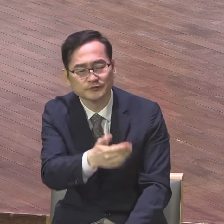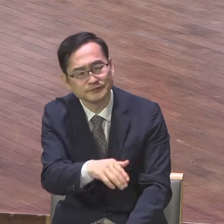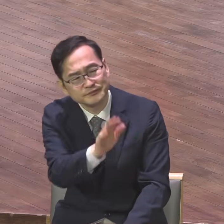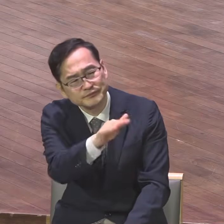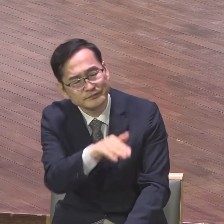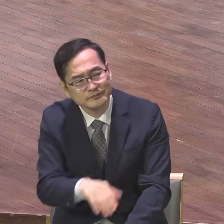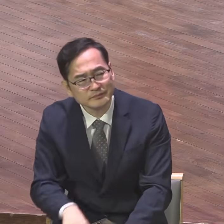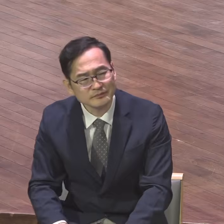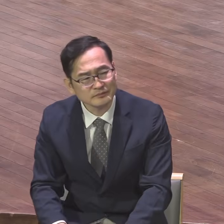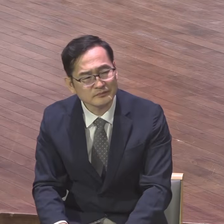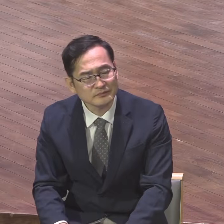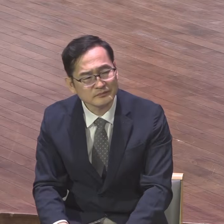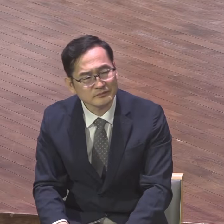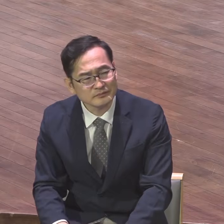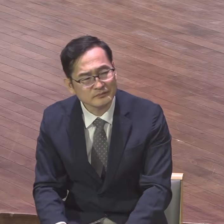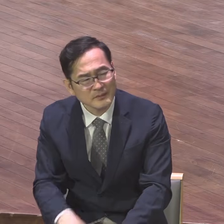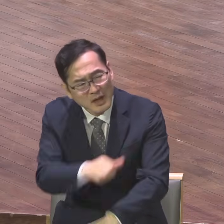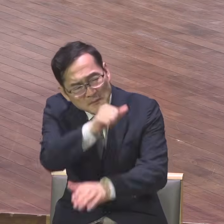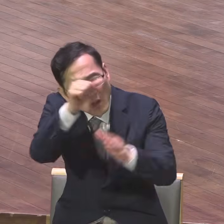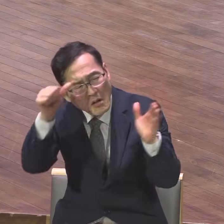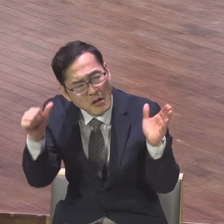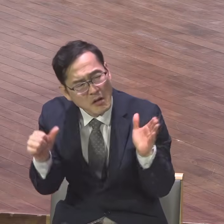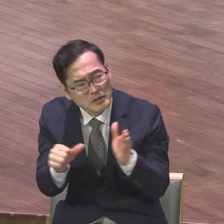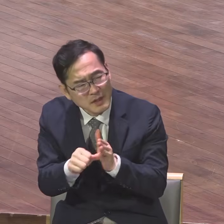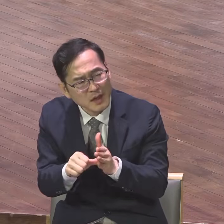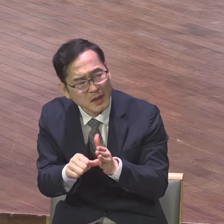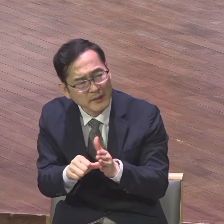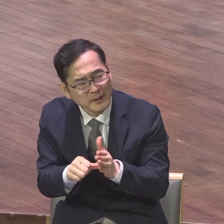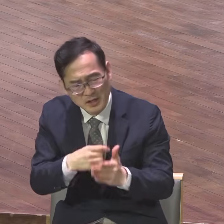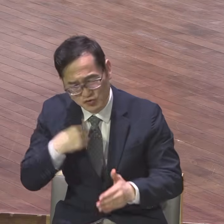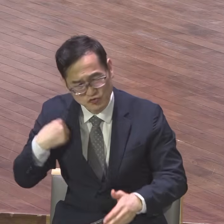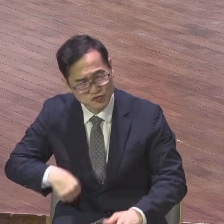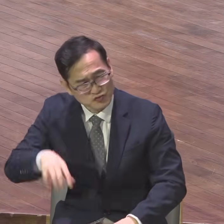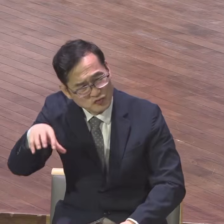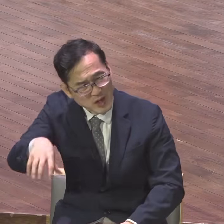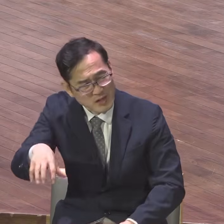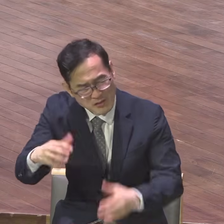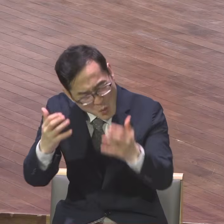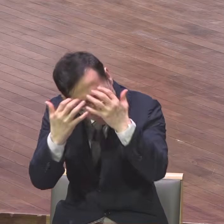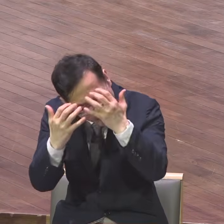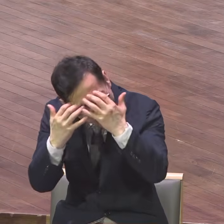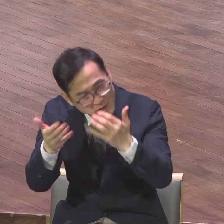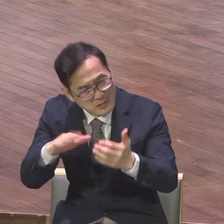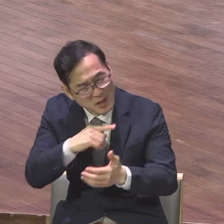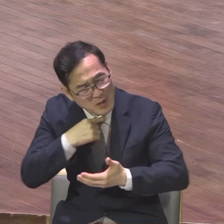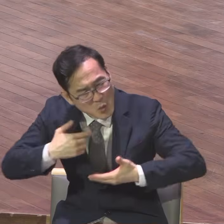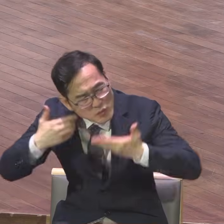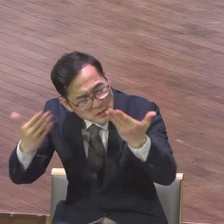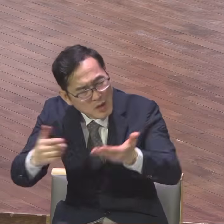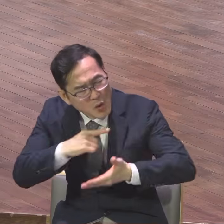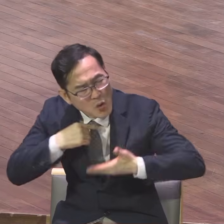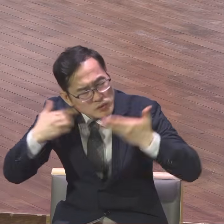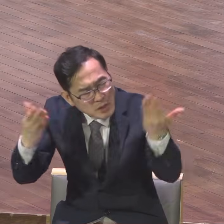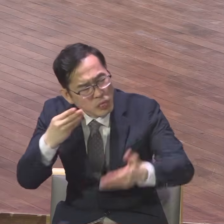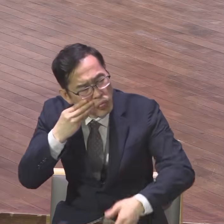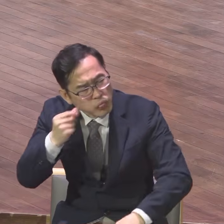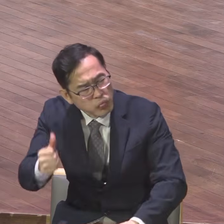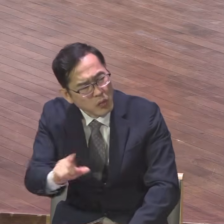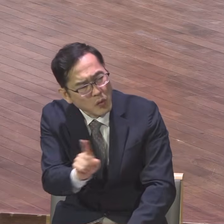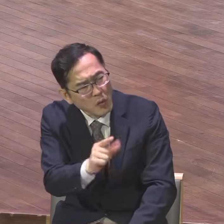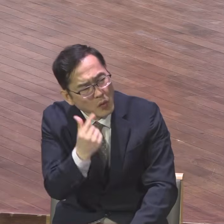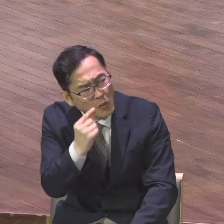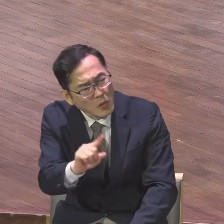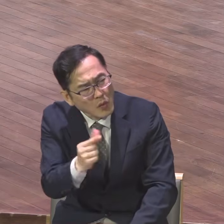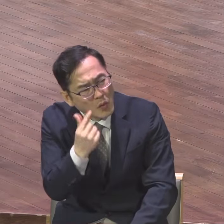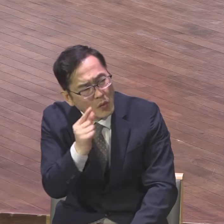했습니다. 어떻게 일생을 그 험한 중국 땅에서 보낼 수가 있습니까?